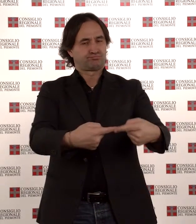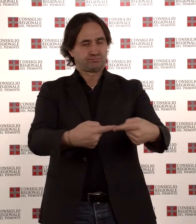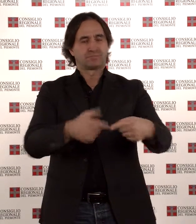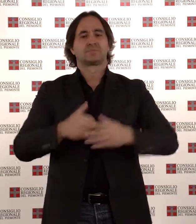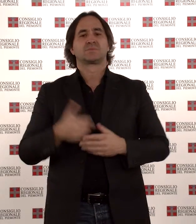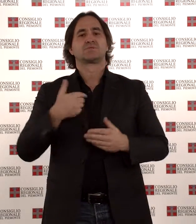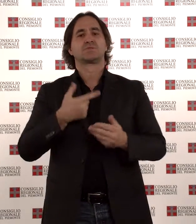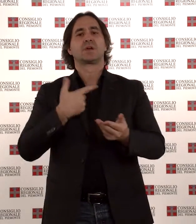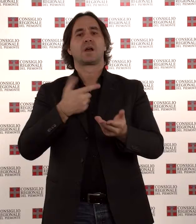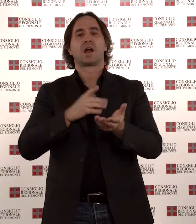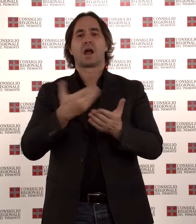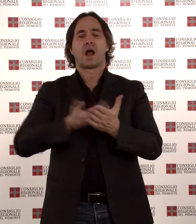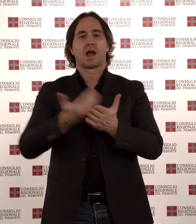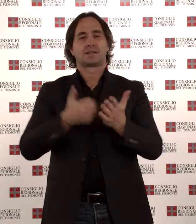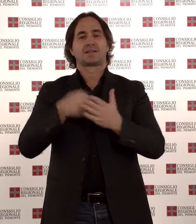Atti di indirizzo discussi.